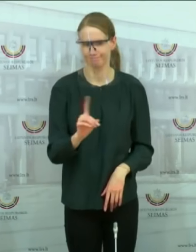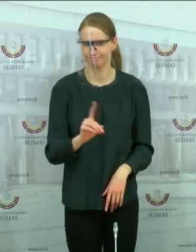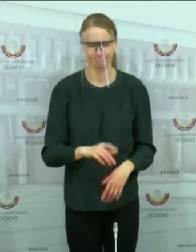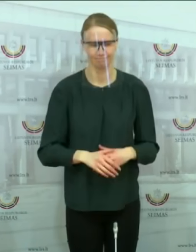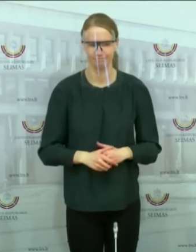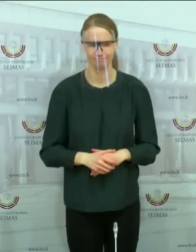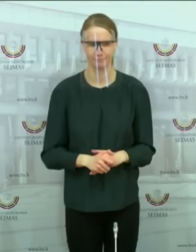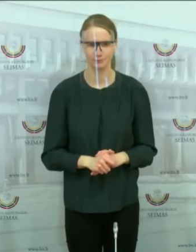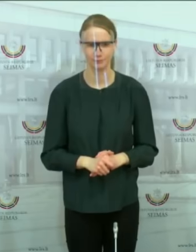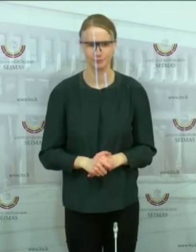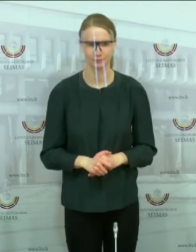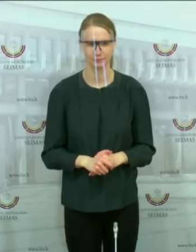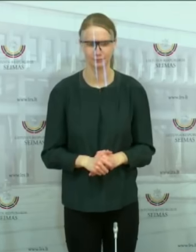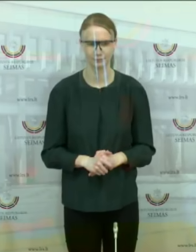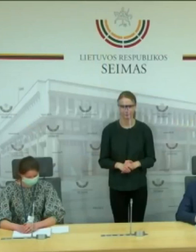labai didelė.